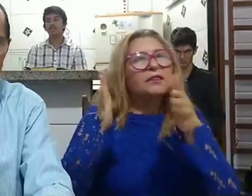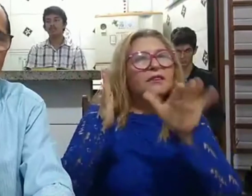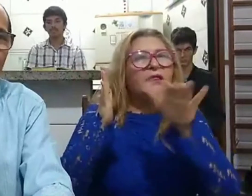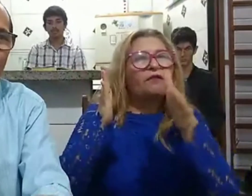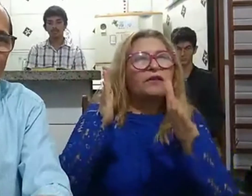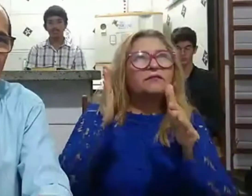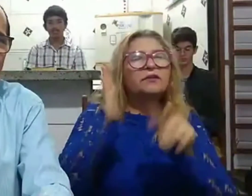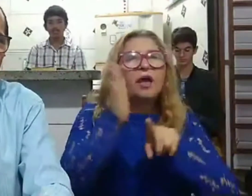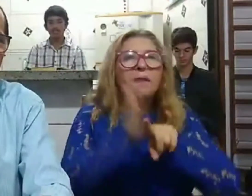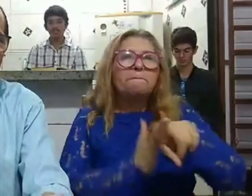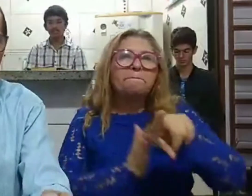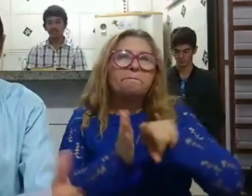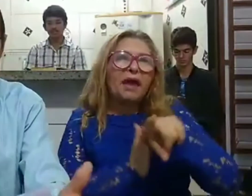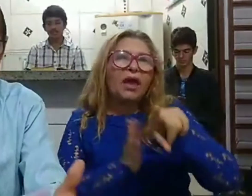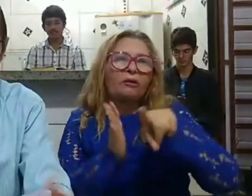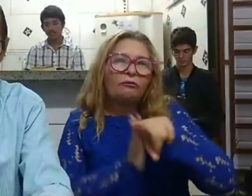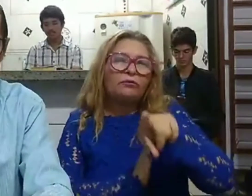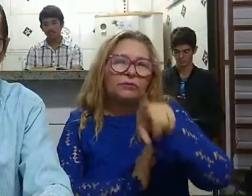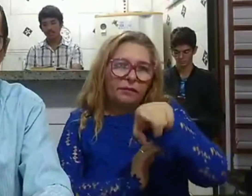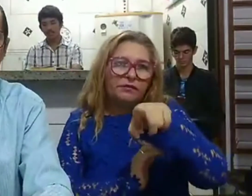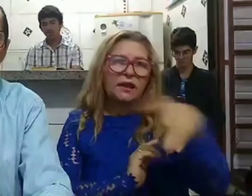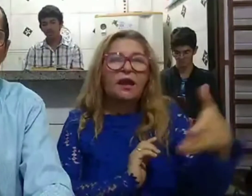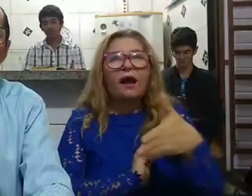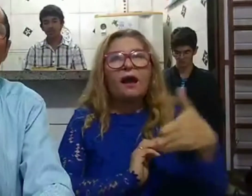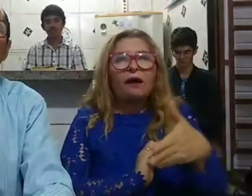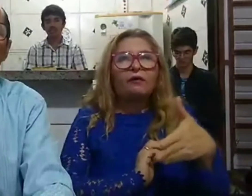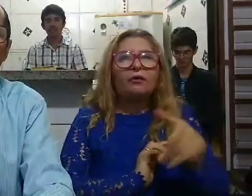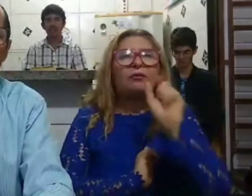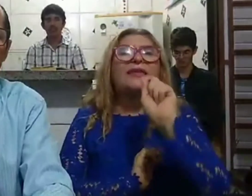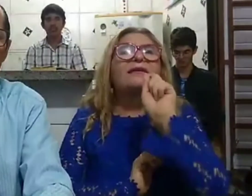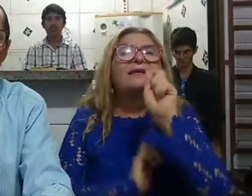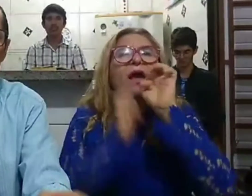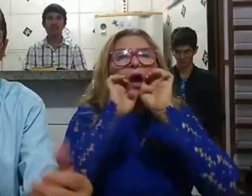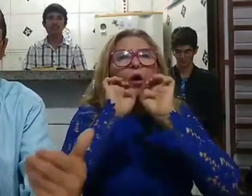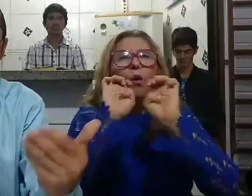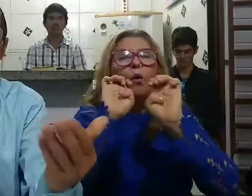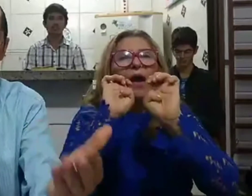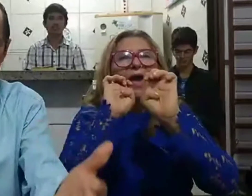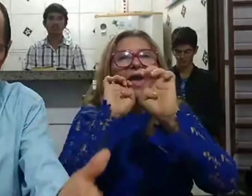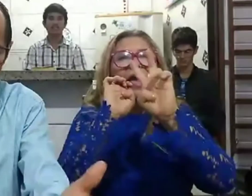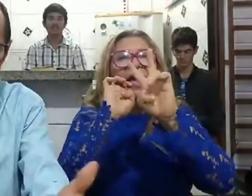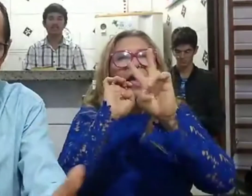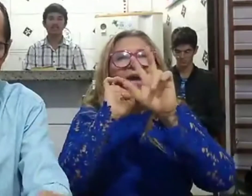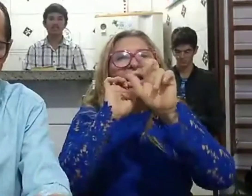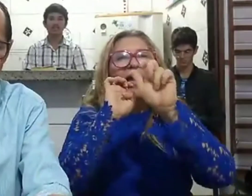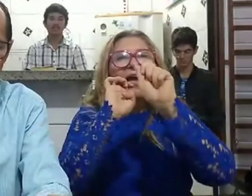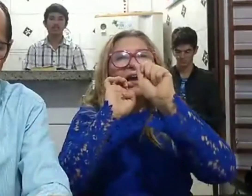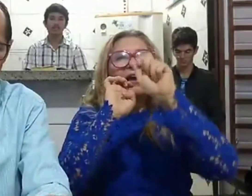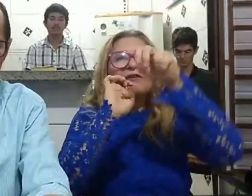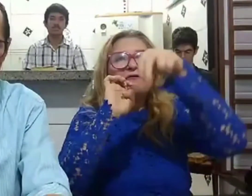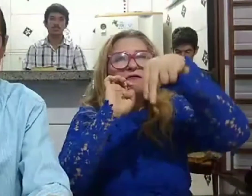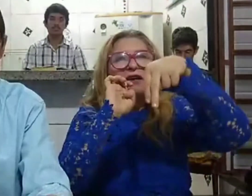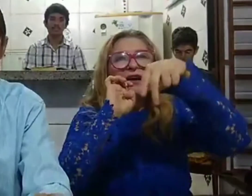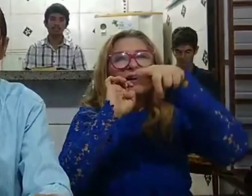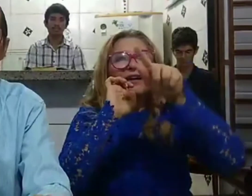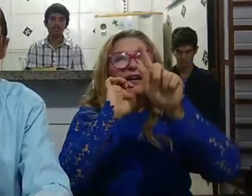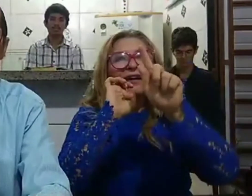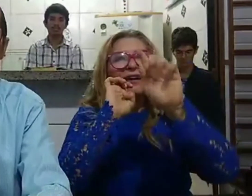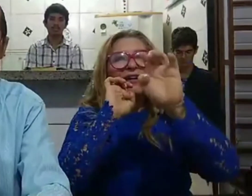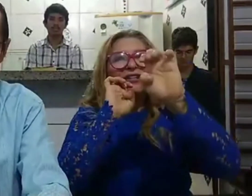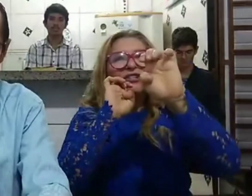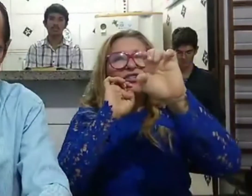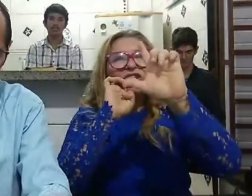faria a pergunta, ou quero fazer a pergunta aqui, o que é o Evangelho? Qual o seu conteúdo? E a resposta está no